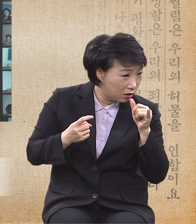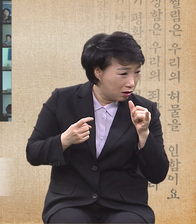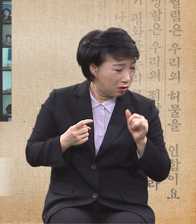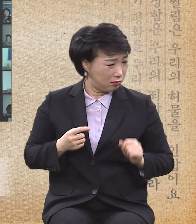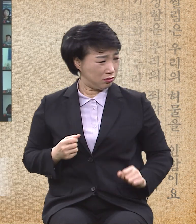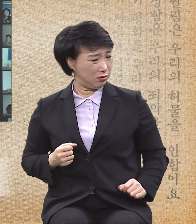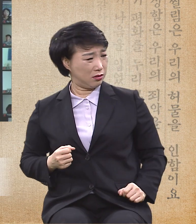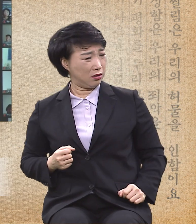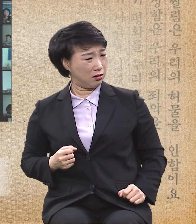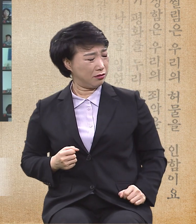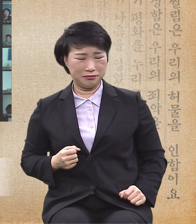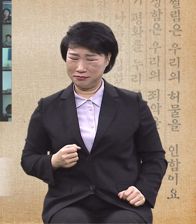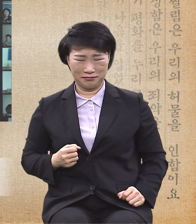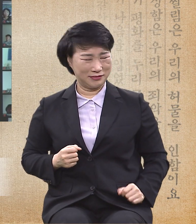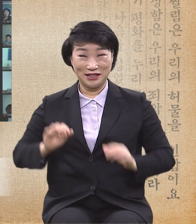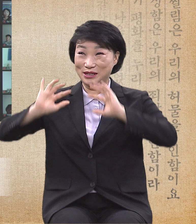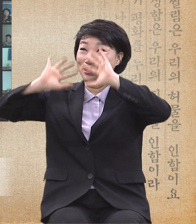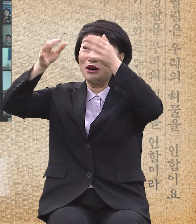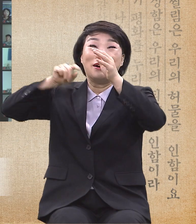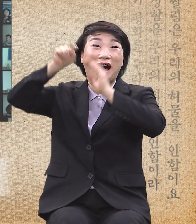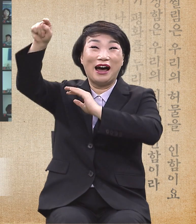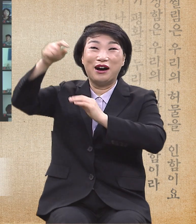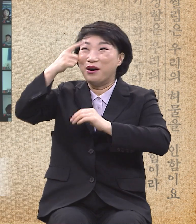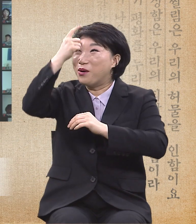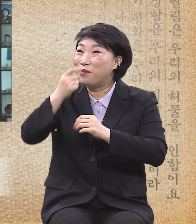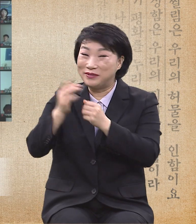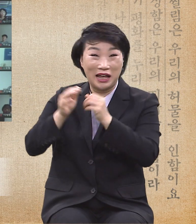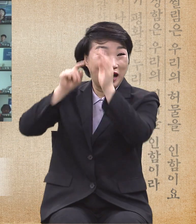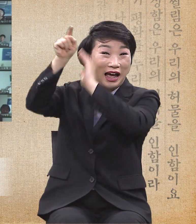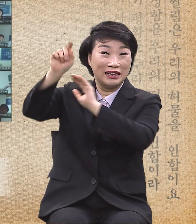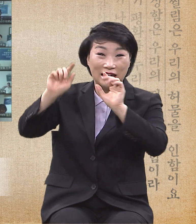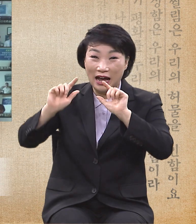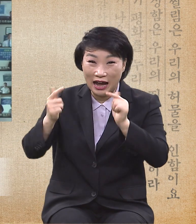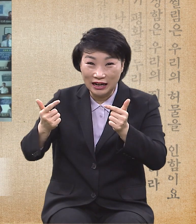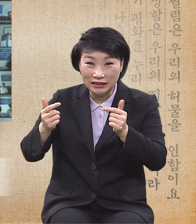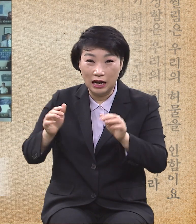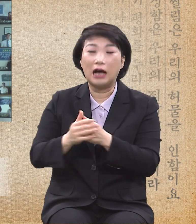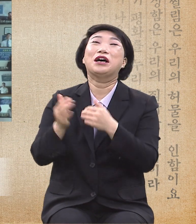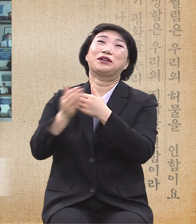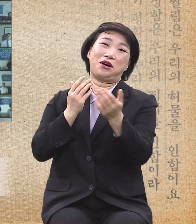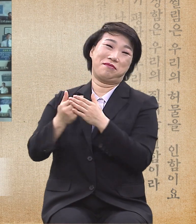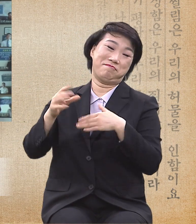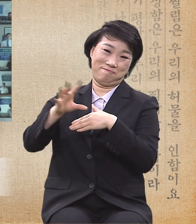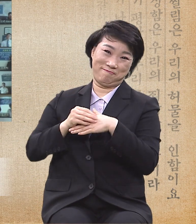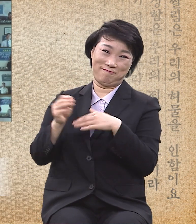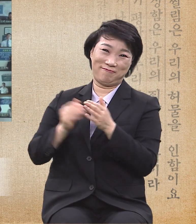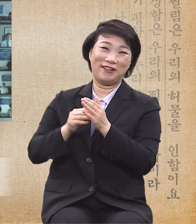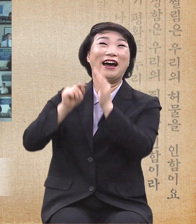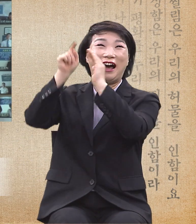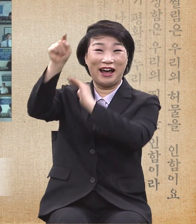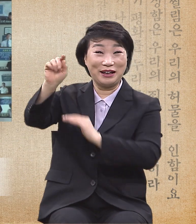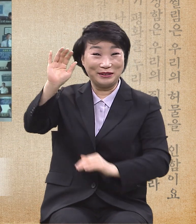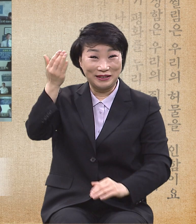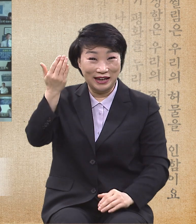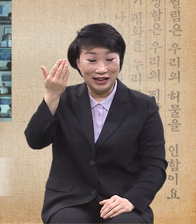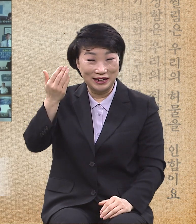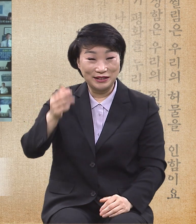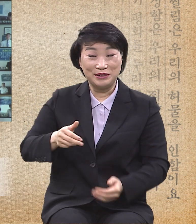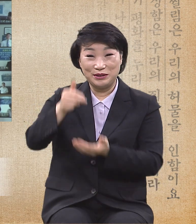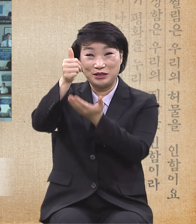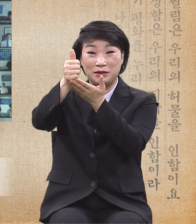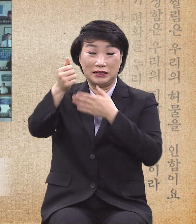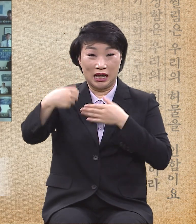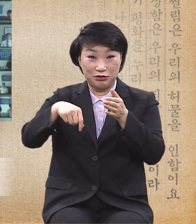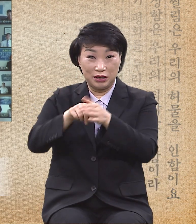우겨댄다면 천국은 우겨대서 가는 곳이 아니야. 경험으로 가는 곳이야. 주님은